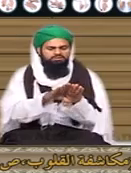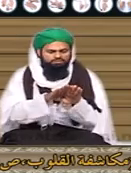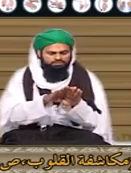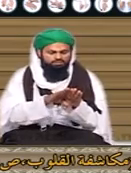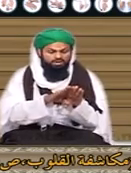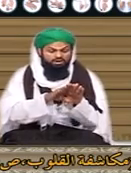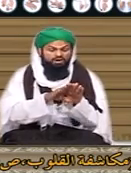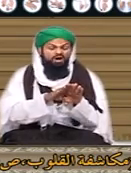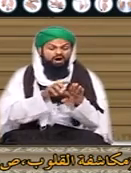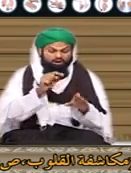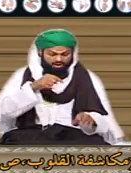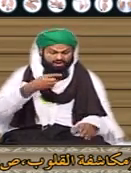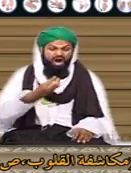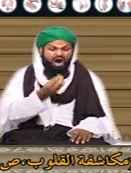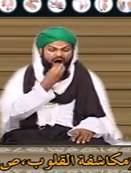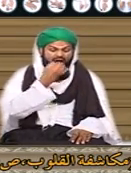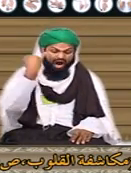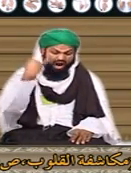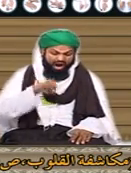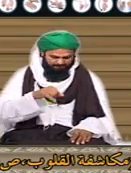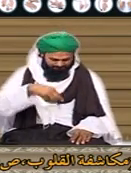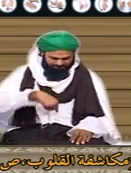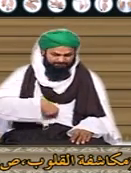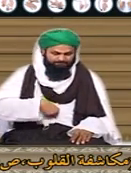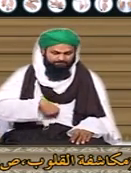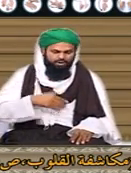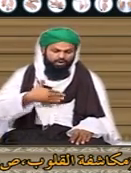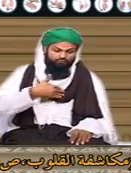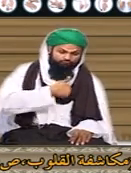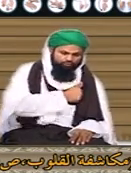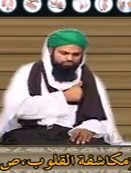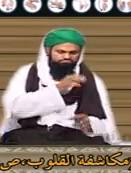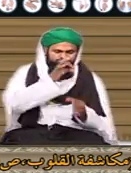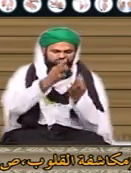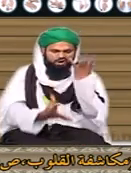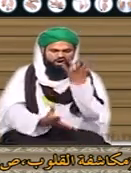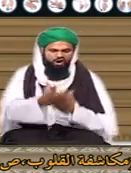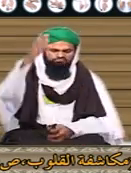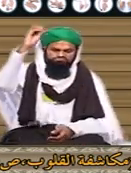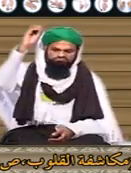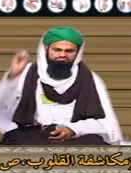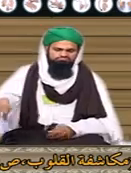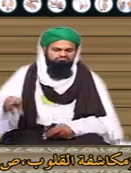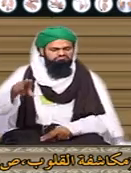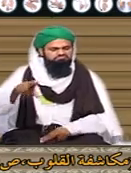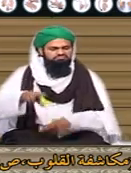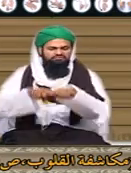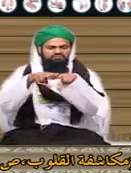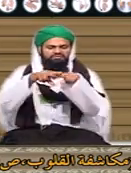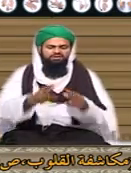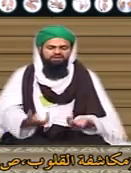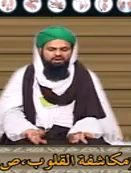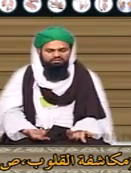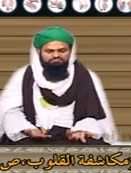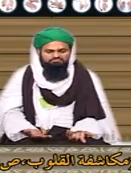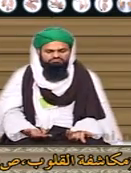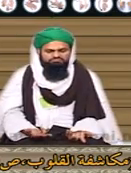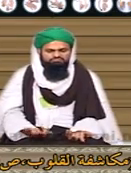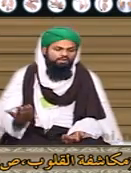وہ لقمہ اس کے پیٹ میں موجود ہے، اگر یہ مر گیا تو جہنم میں داخل کر دیا جائے گا، نعوذ باللہ من